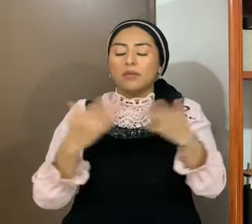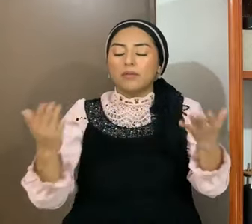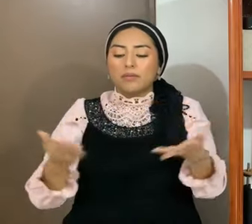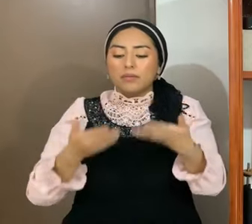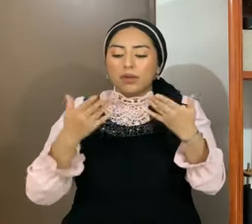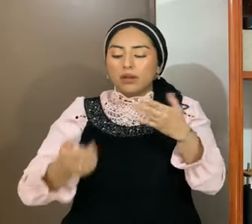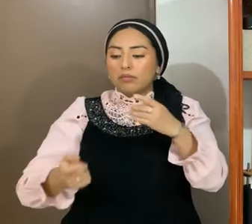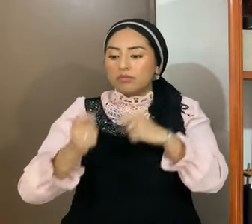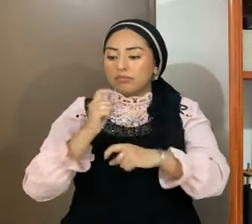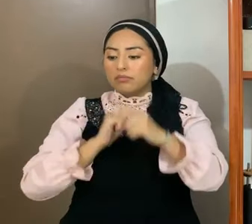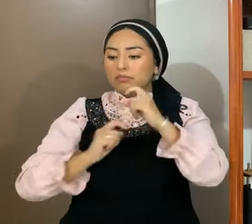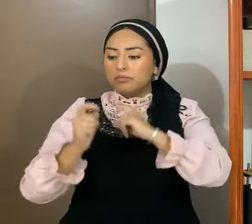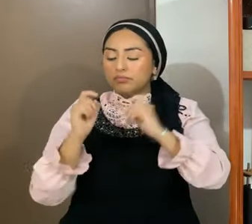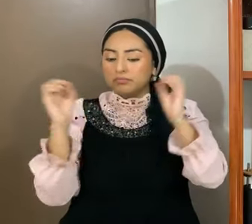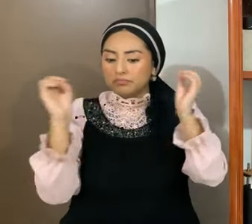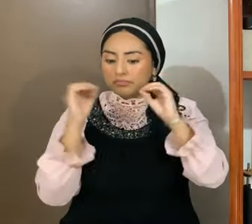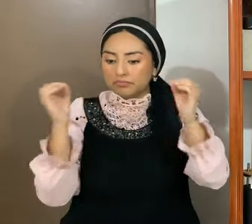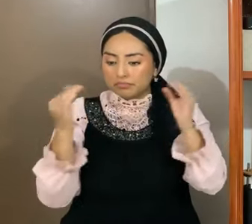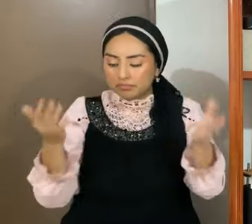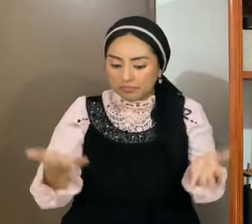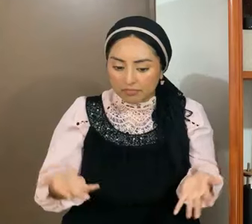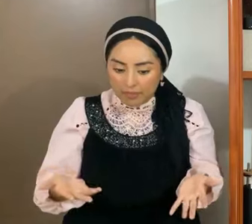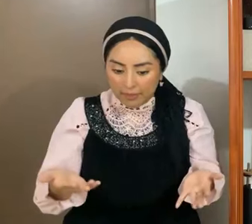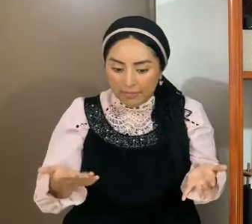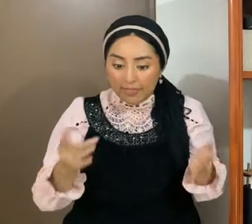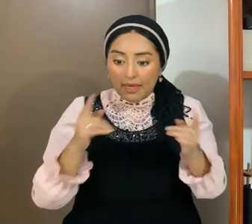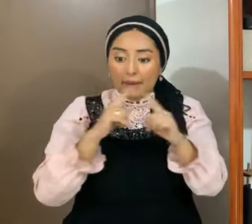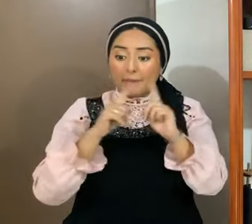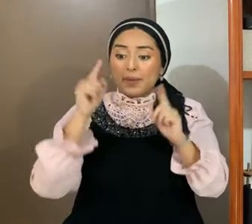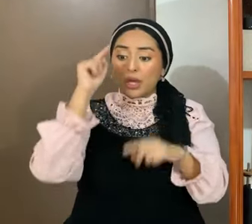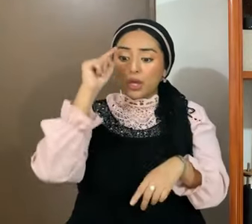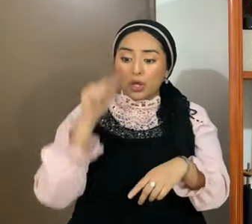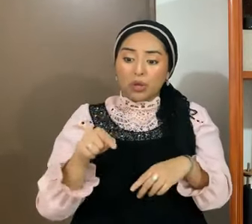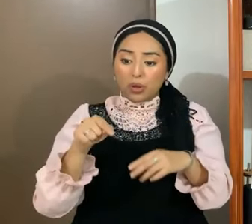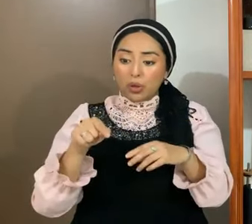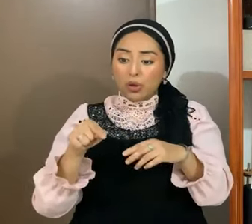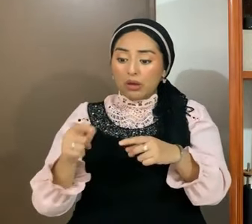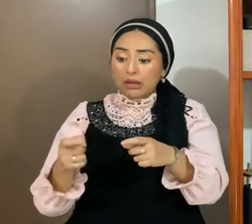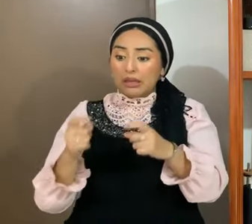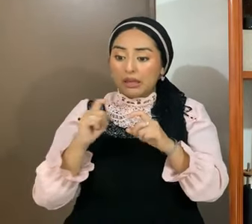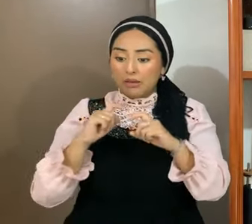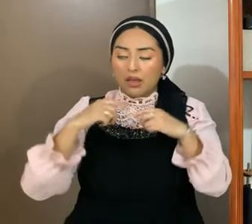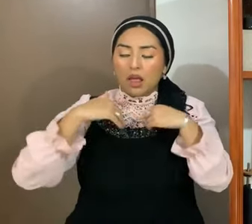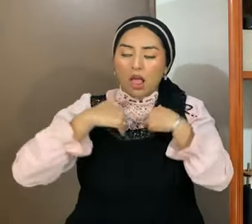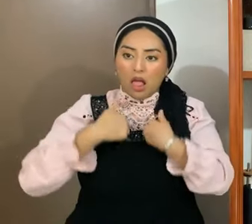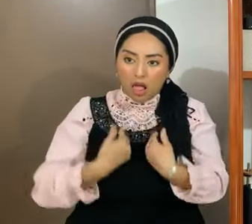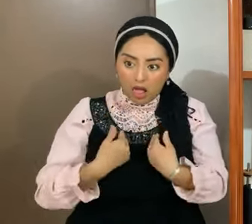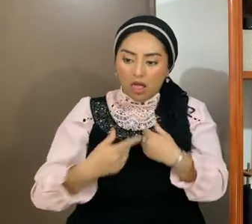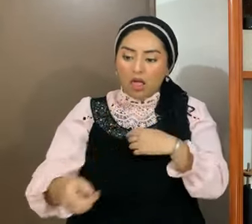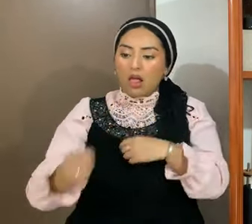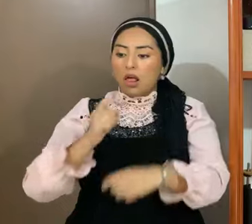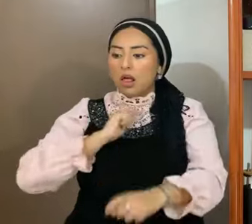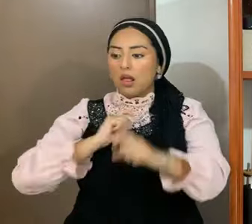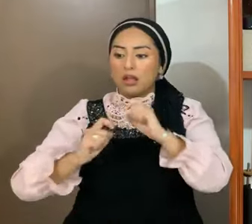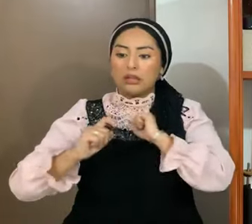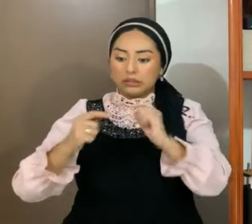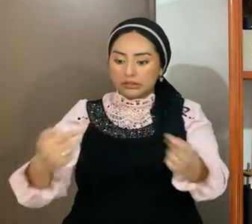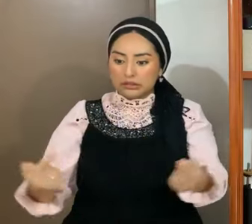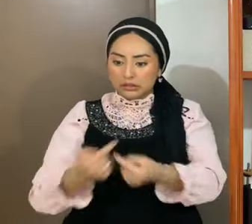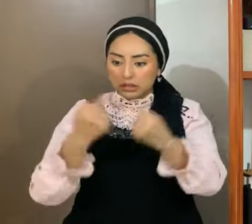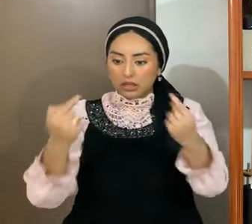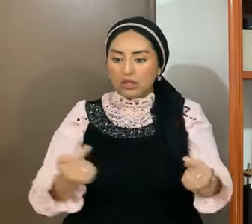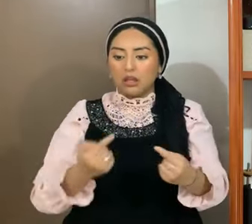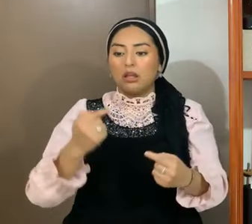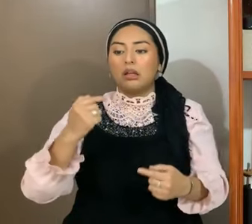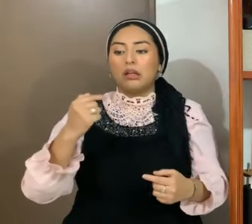ni me saciaste con la grosura de tus sacrificios, sino pusiste sobre mí la carga de tus pecados, me